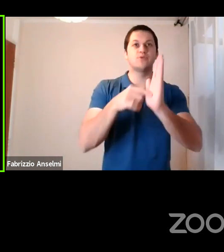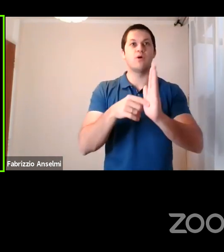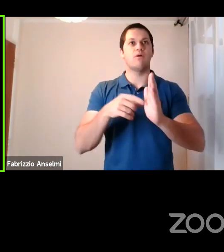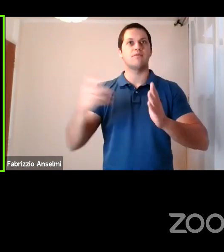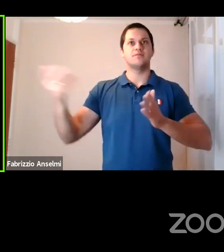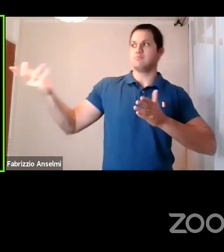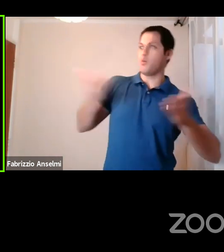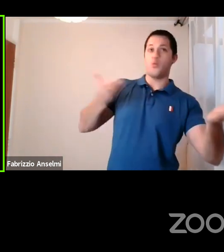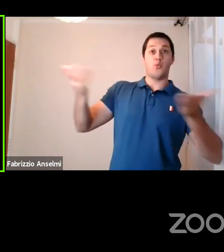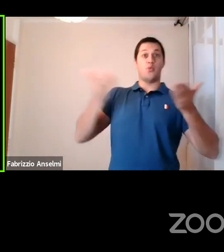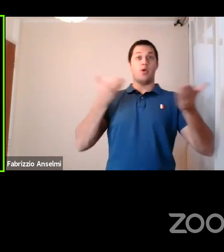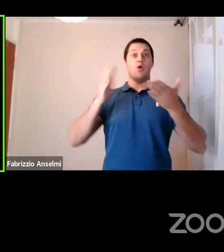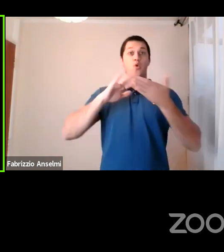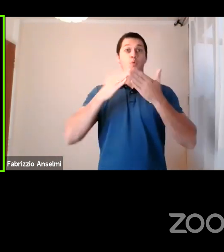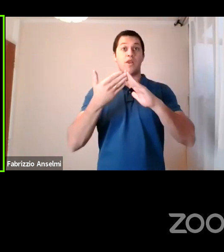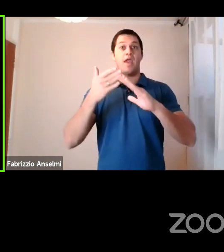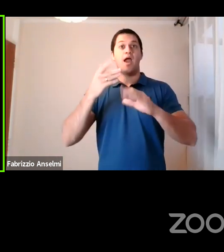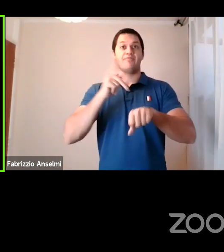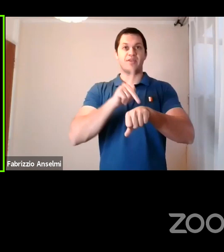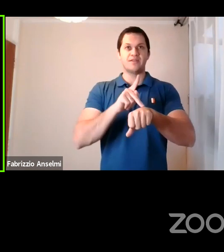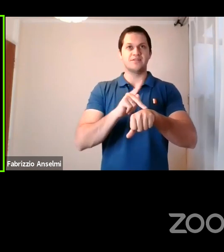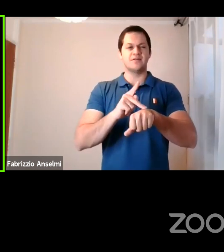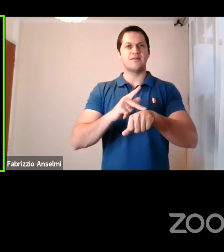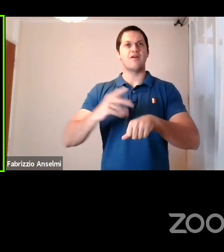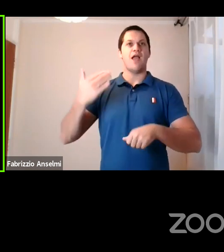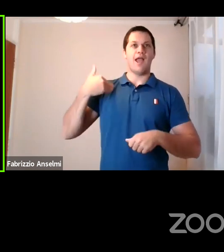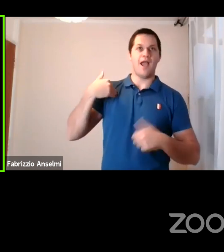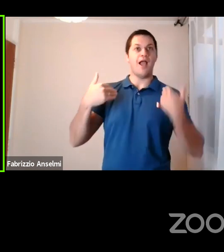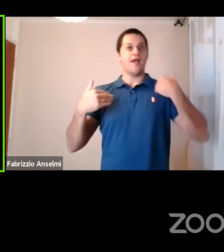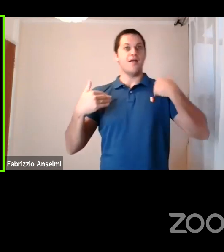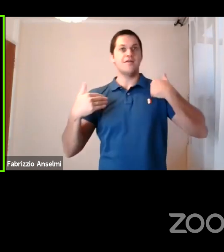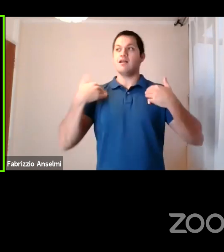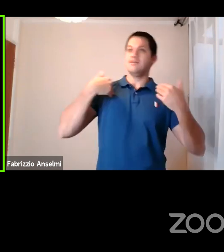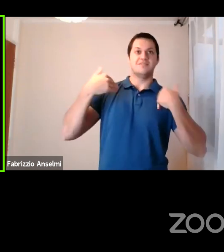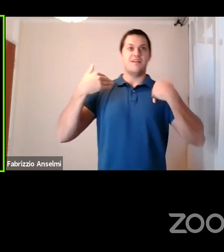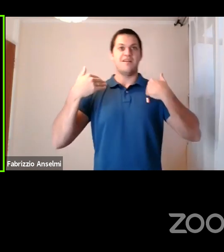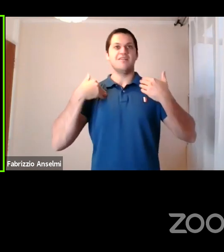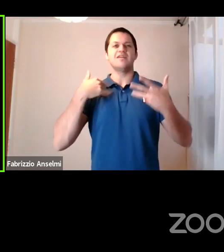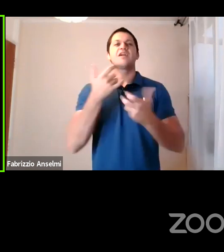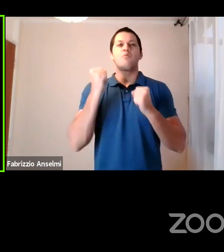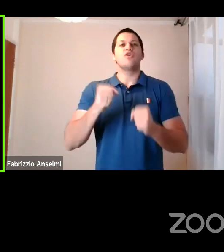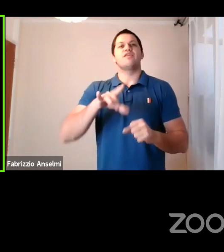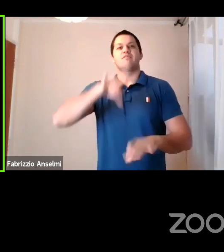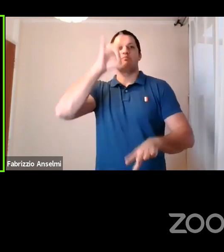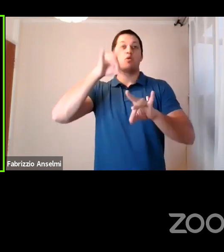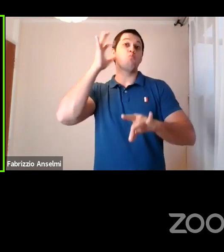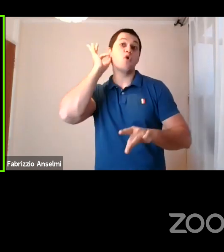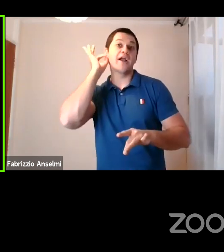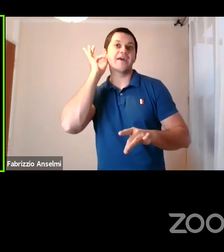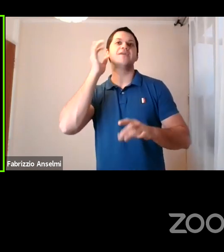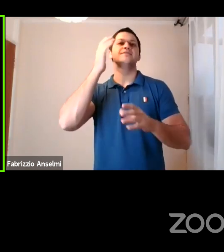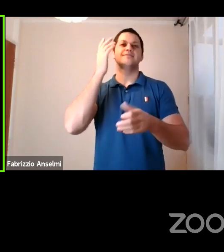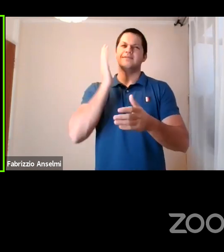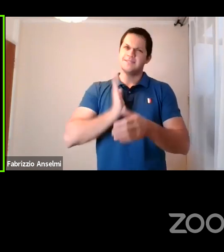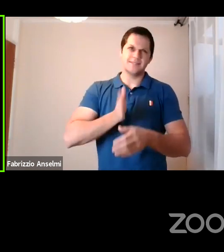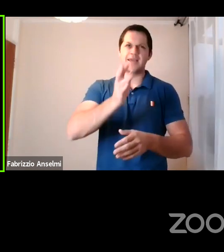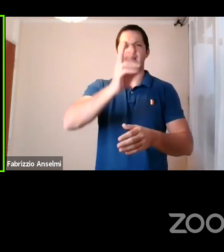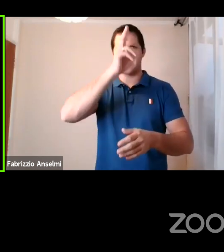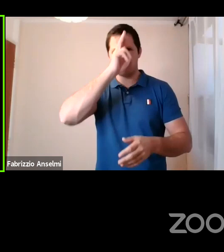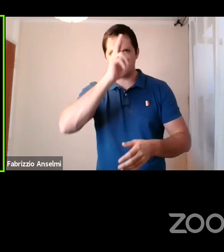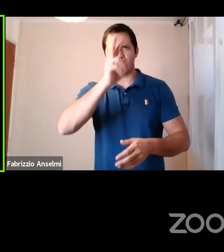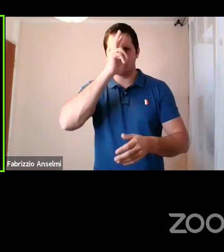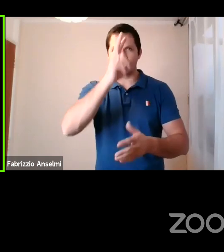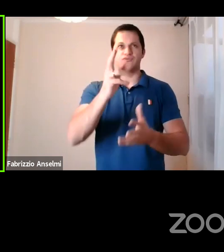la comunidad para seguir reconociendo mujeres y que este trabajo que había aportado un granito de arena seguía siendo